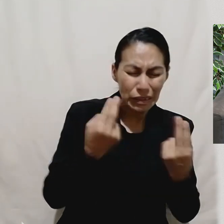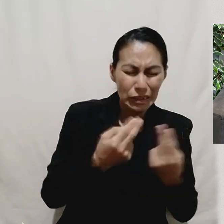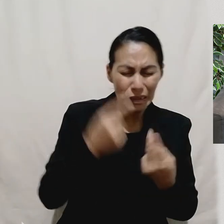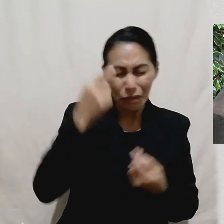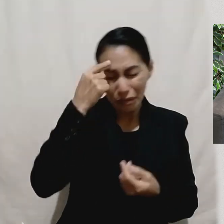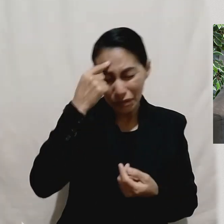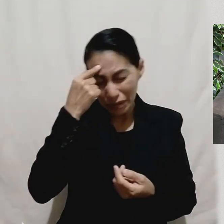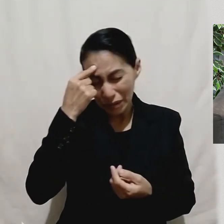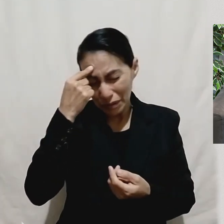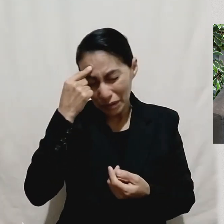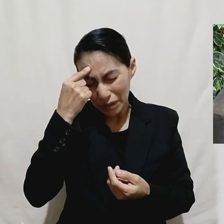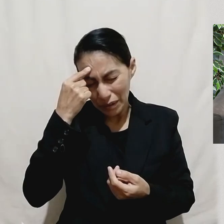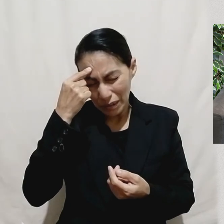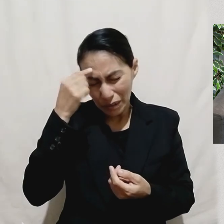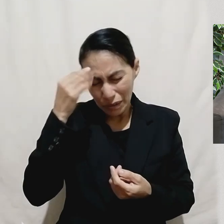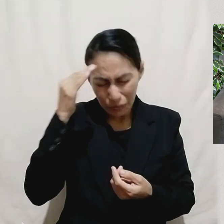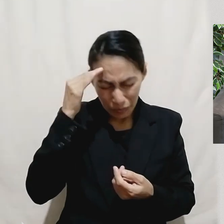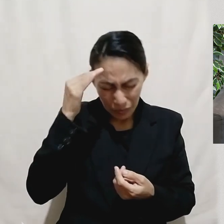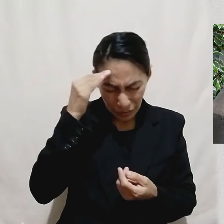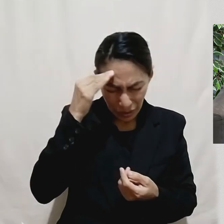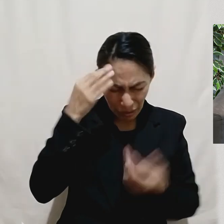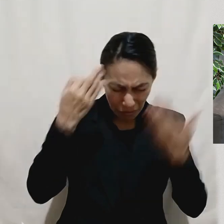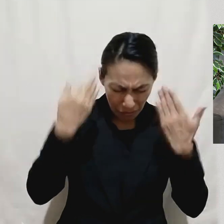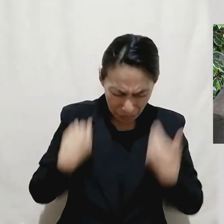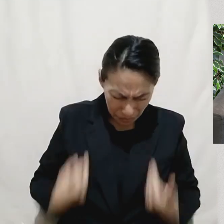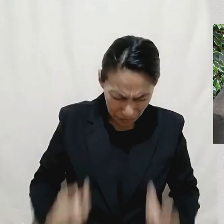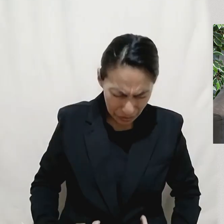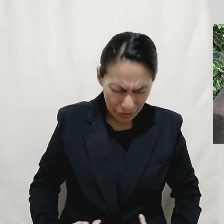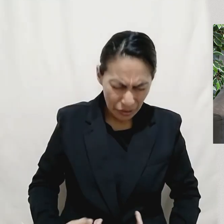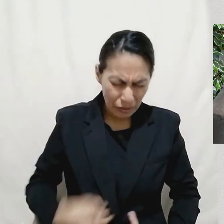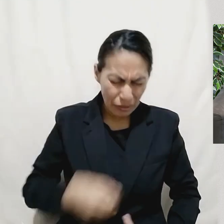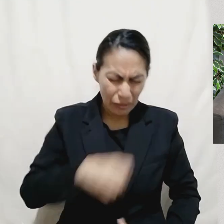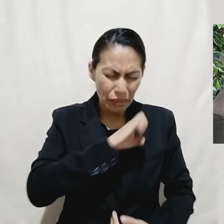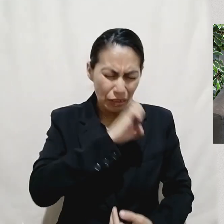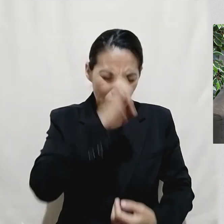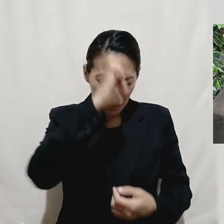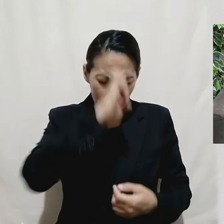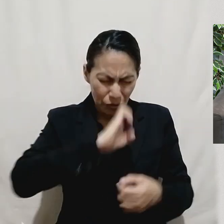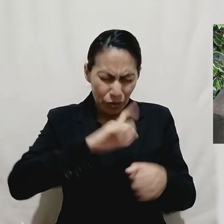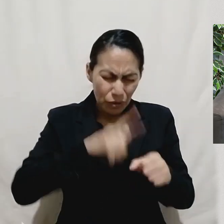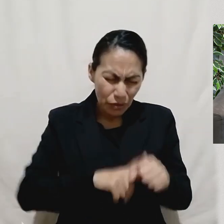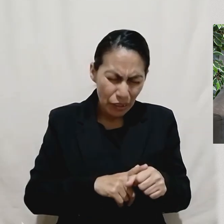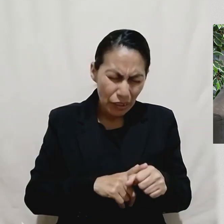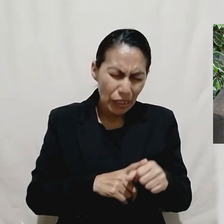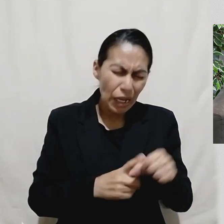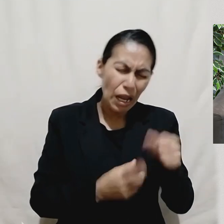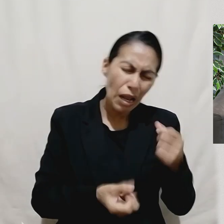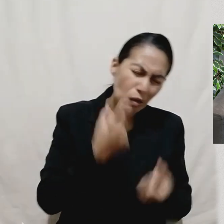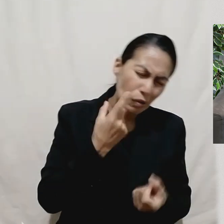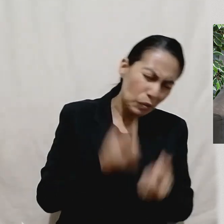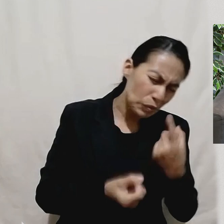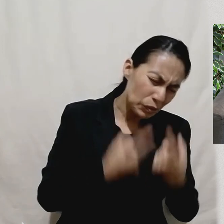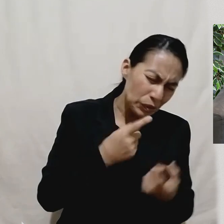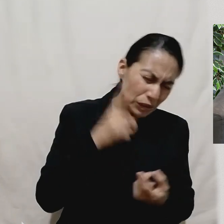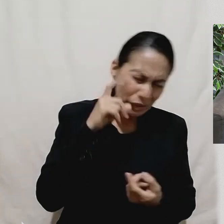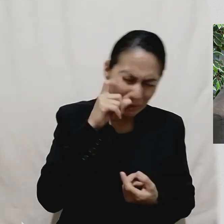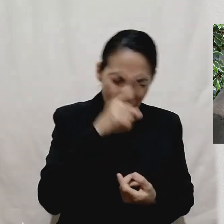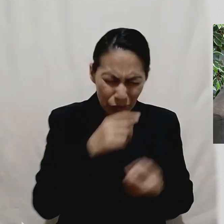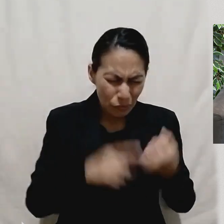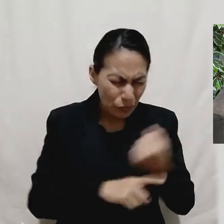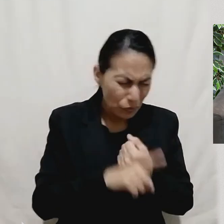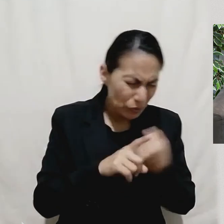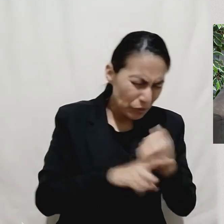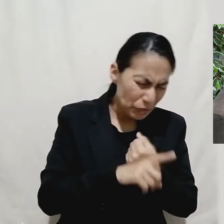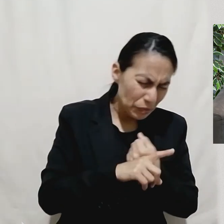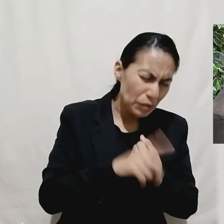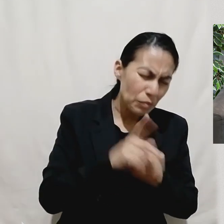emocional mental señor Ayúdanos a recordar que tú estás con nosotros siempre aunque las cosas se pongan difíciles tenemos la